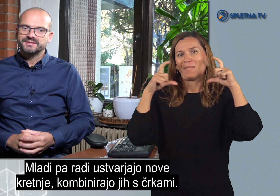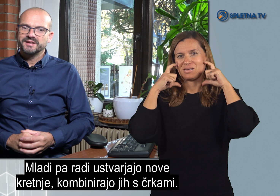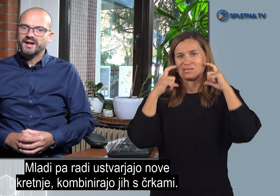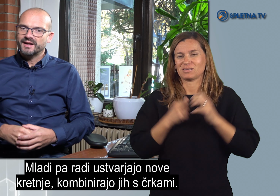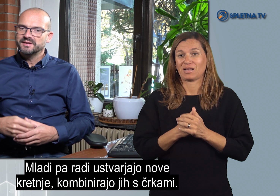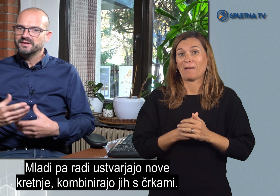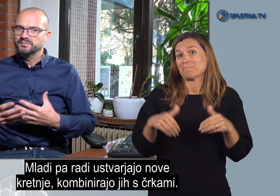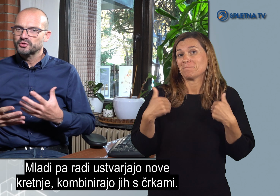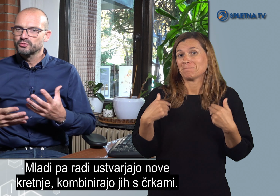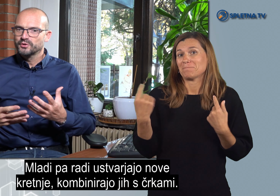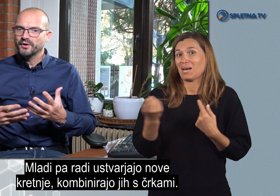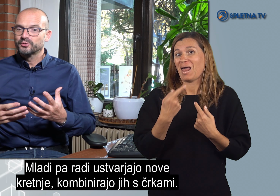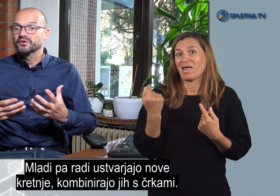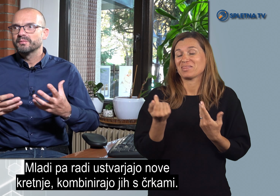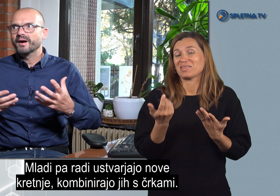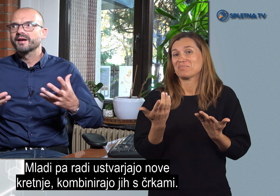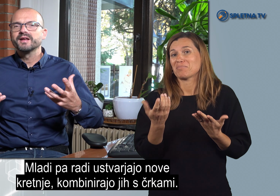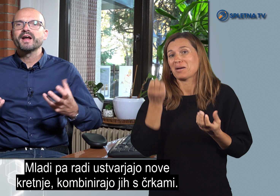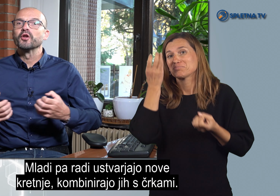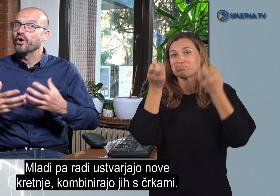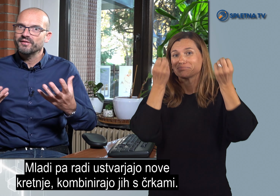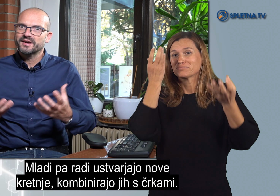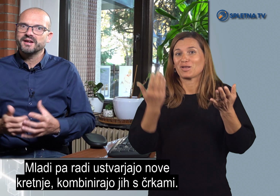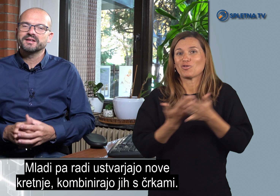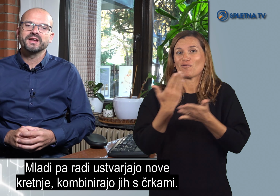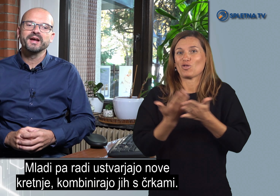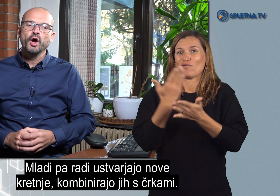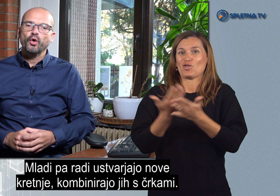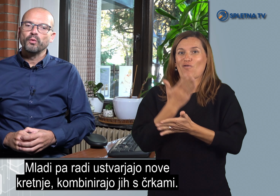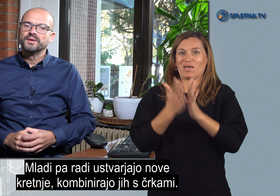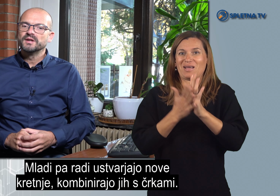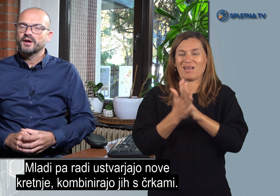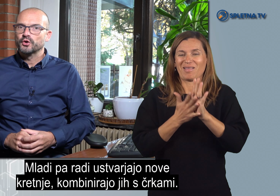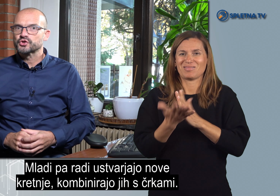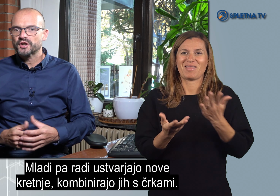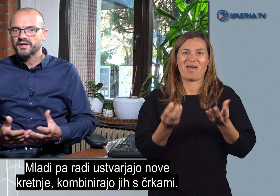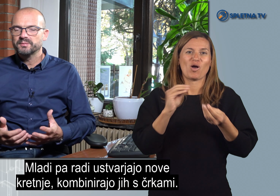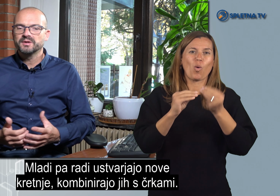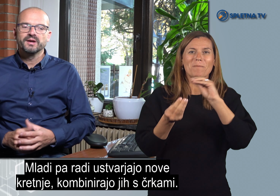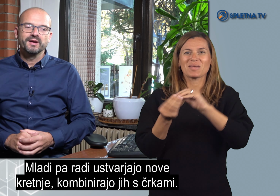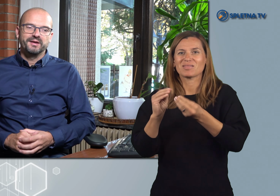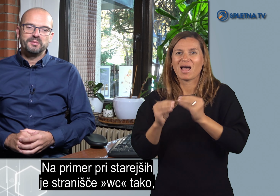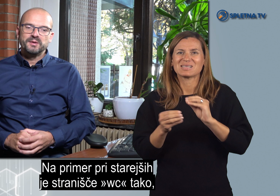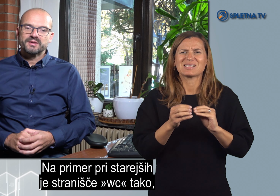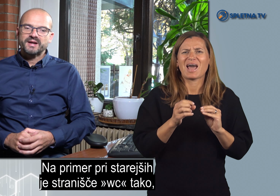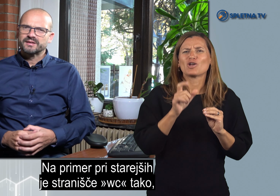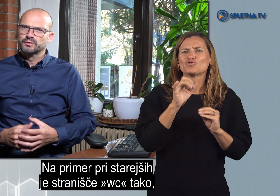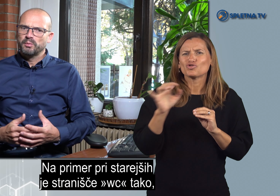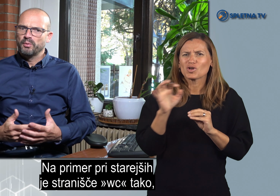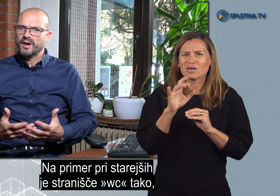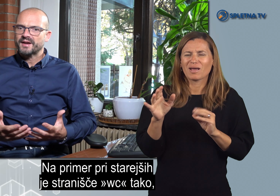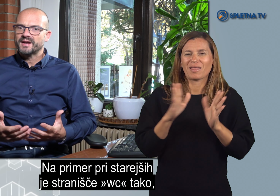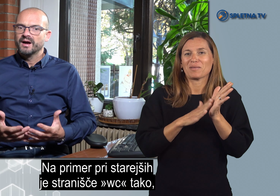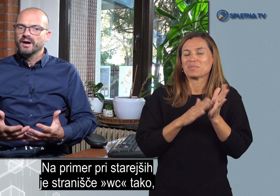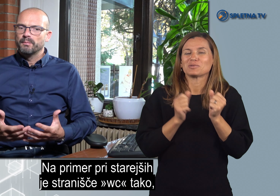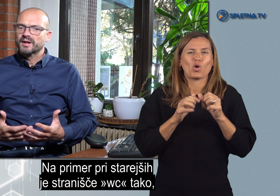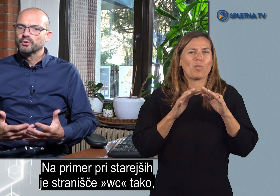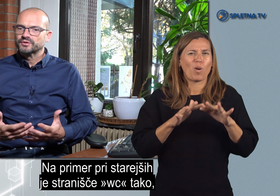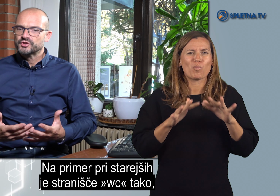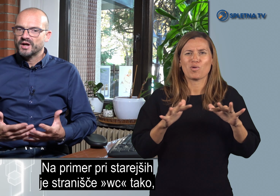pa si radi izmišljujejo oziroma kreirajo nove kretnje, kombinirajo jih s črkami. Na primer, taka zelo